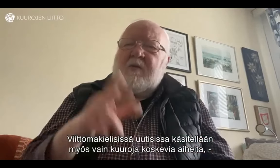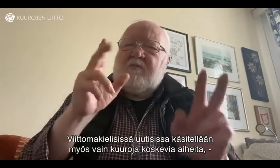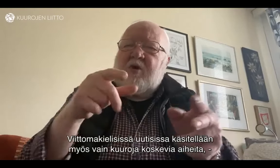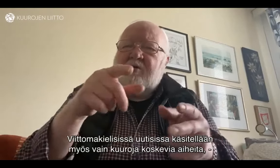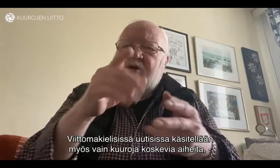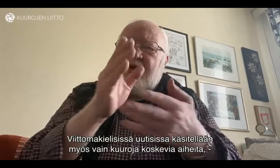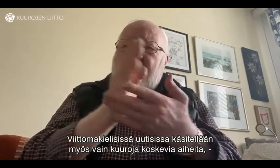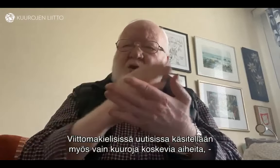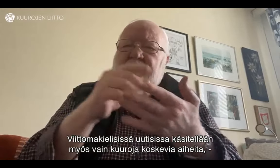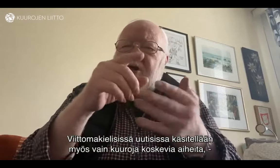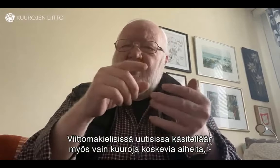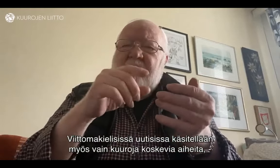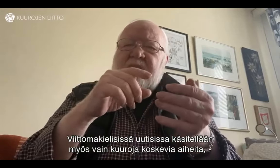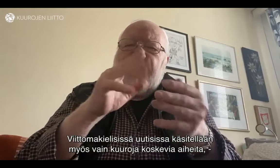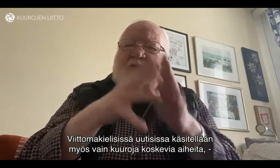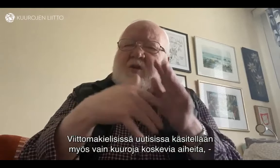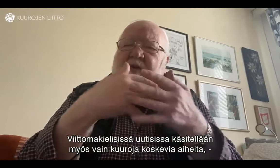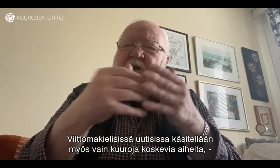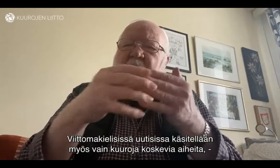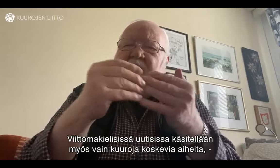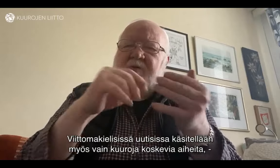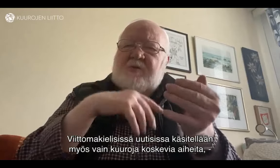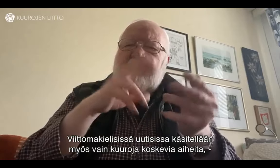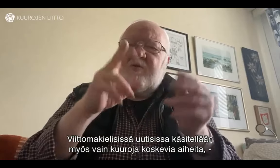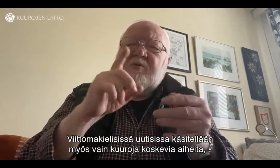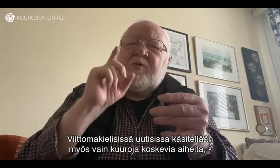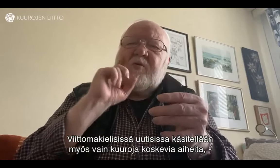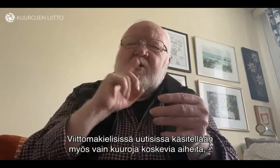Käytän viittomakielisiä palveluja, koska viittomakieli on äidinkieleni.